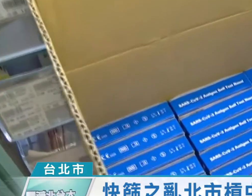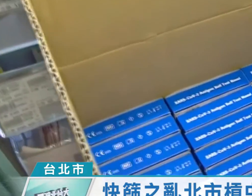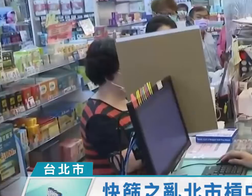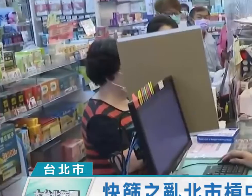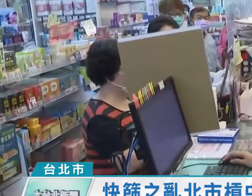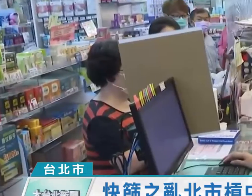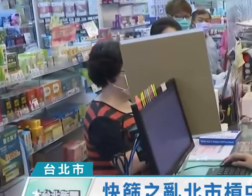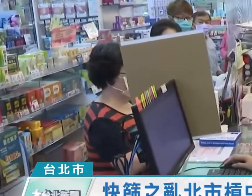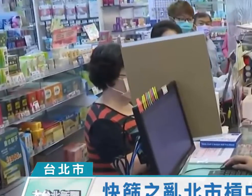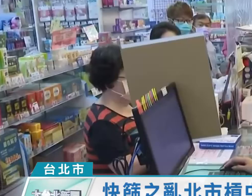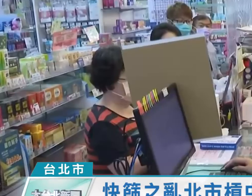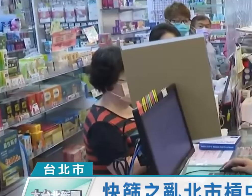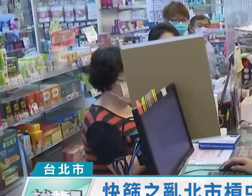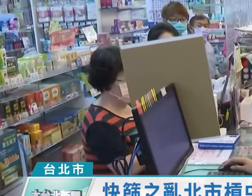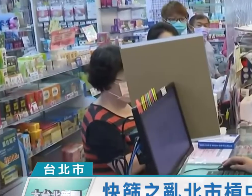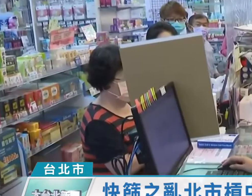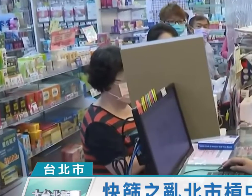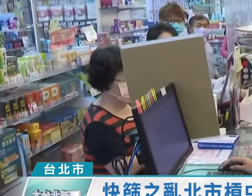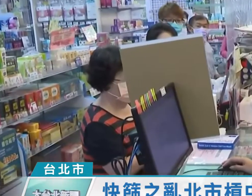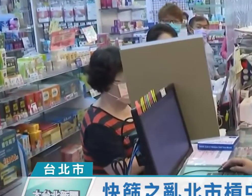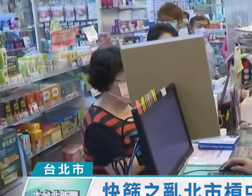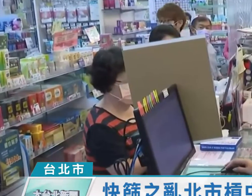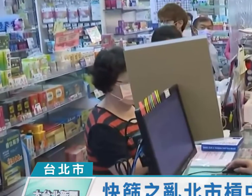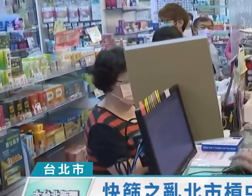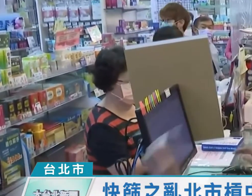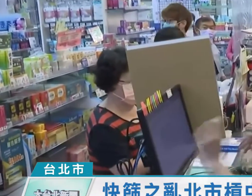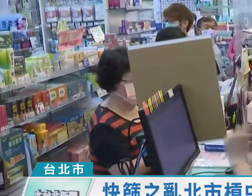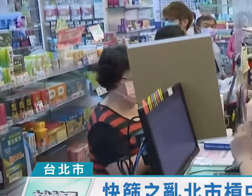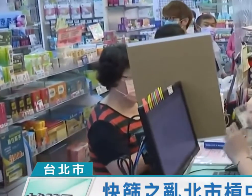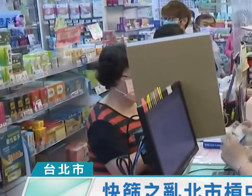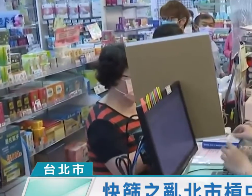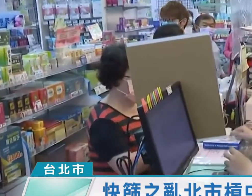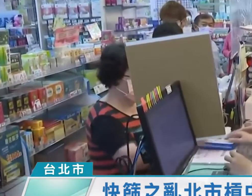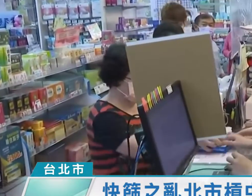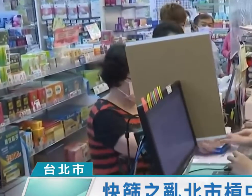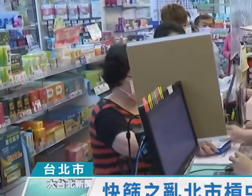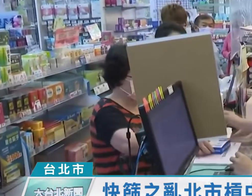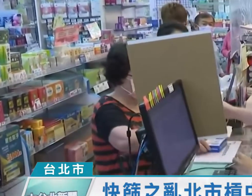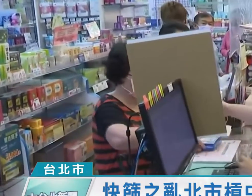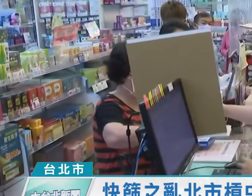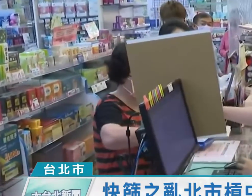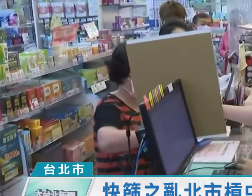到，让人民有和病毒共存的武器。记者游翔婷台北采访报道。